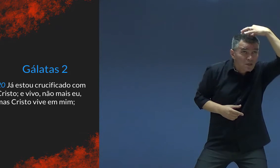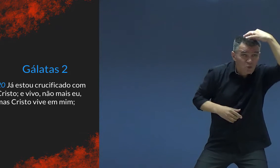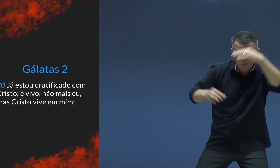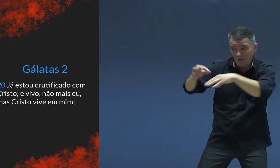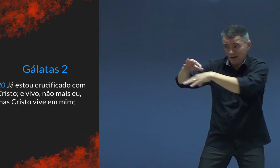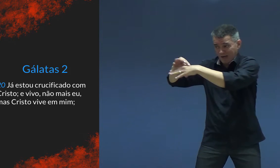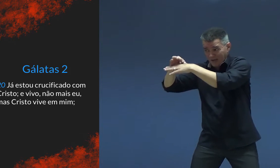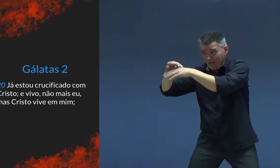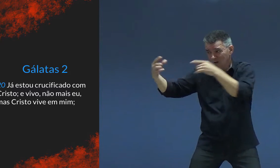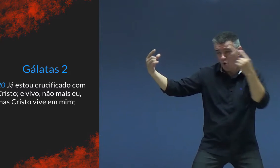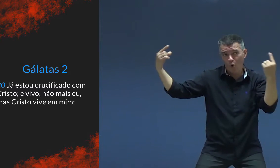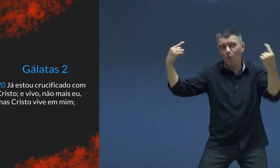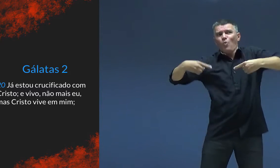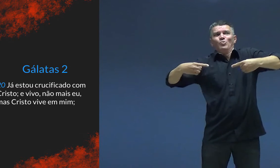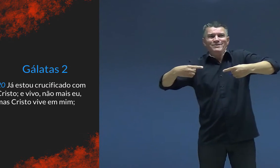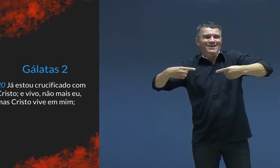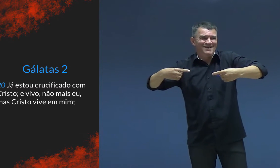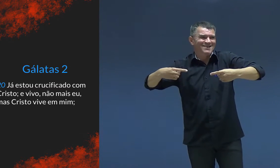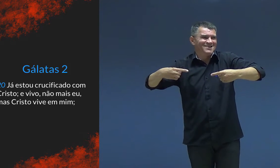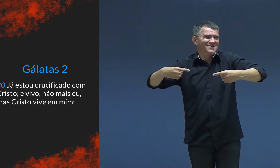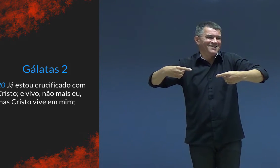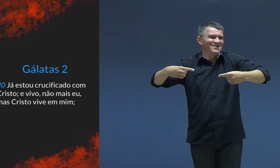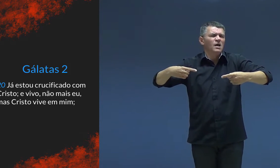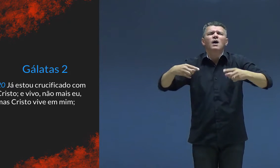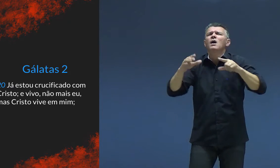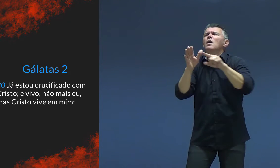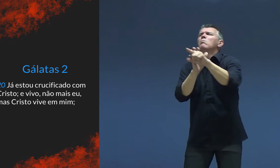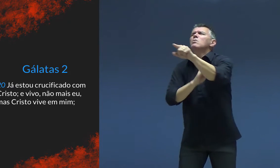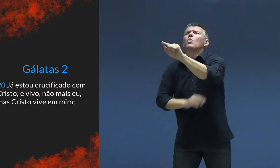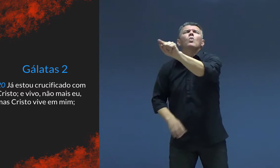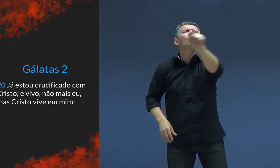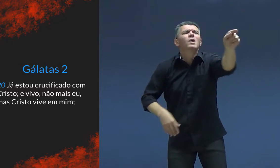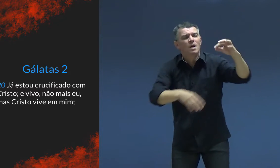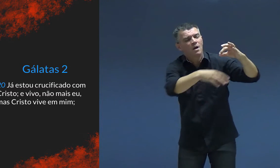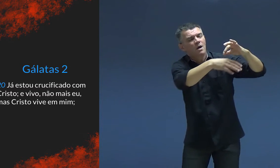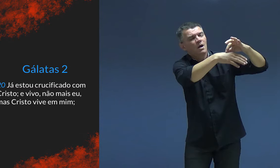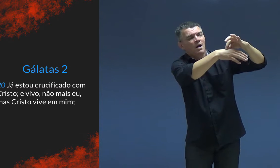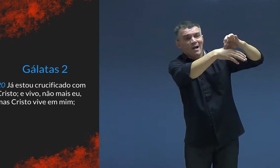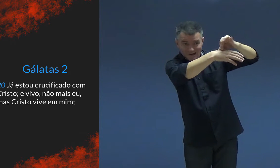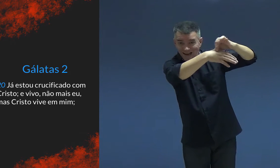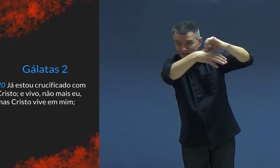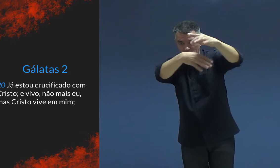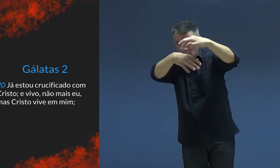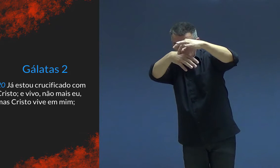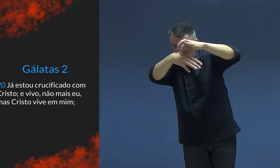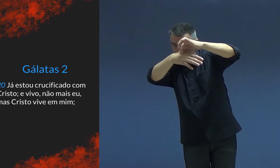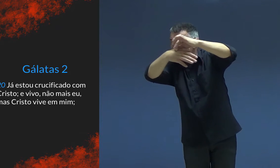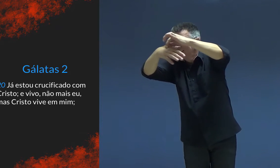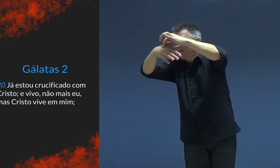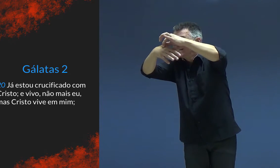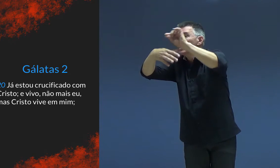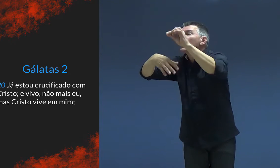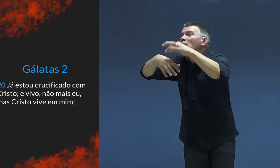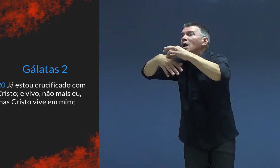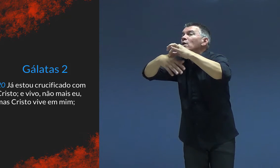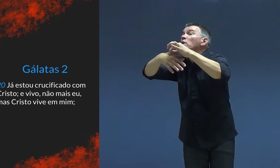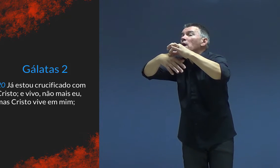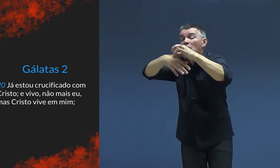Que a gente tem o espírito e que a gente tem a carne. Que um está contra o outro. Vou perguntar para vocês a carne, né? O que, que é a